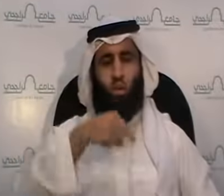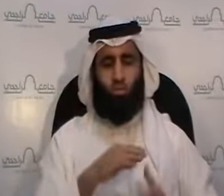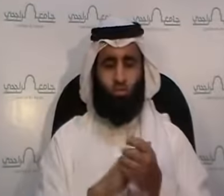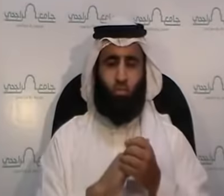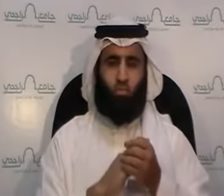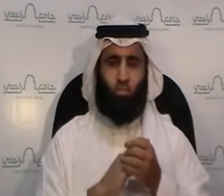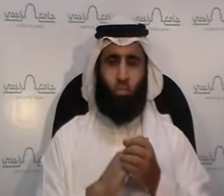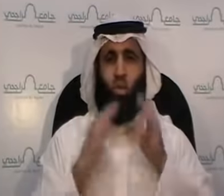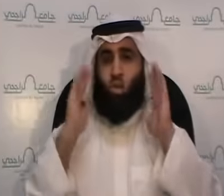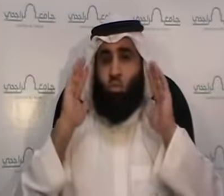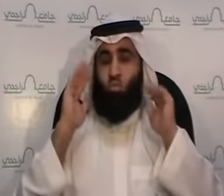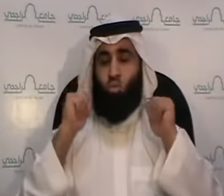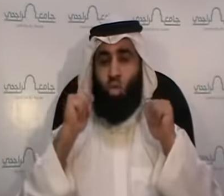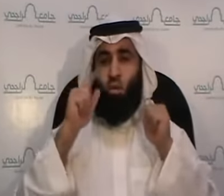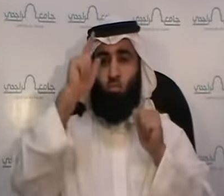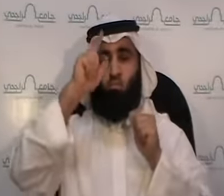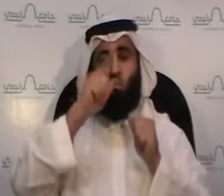الإسلام لأتباعه